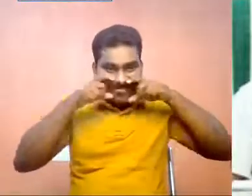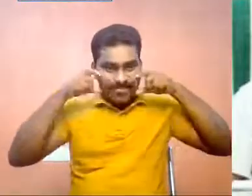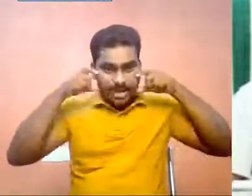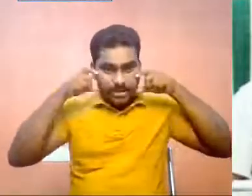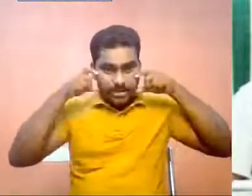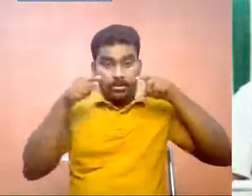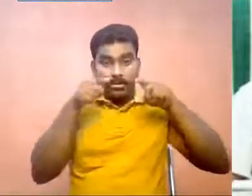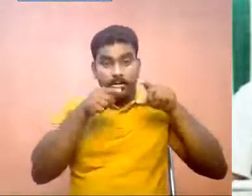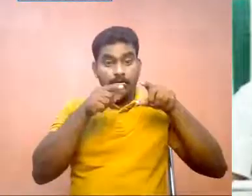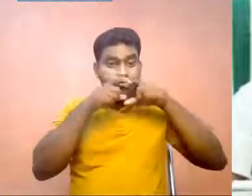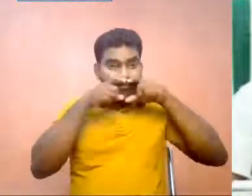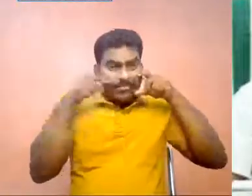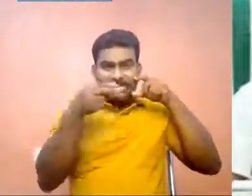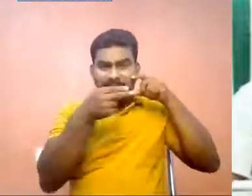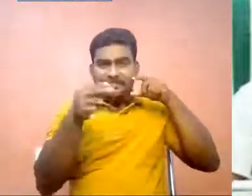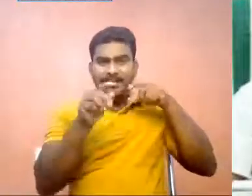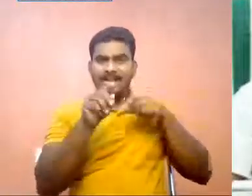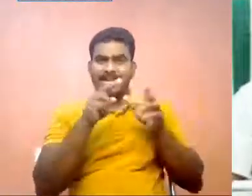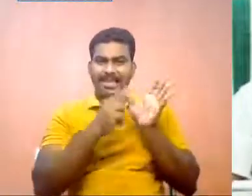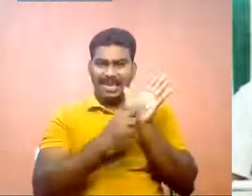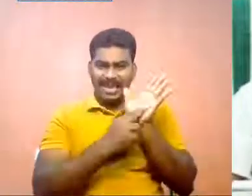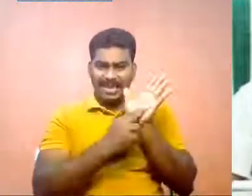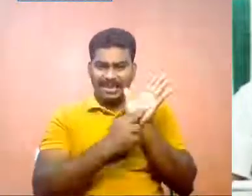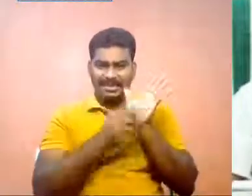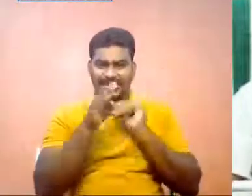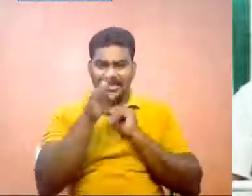അത് ആശുപത്രികളിൽ മാത്രം ഉപയോഗിക്കുന്നതാണ് നല്ലത്.